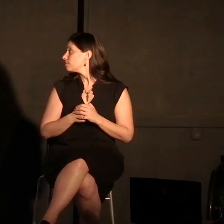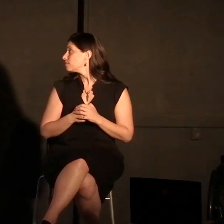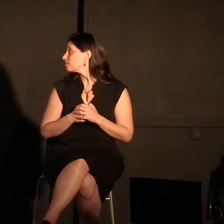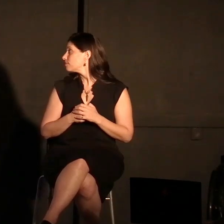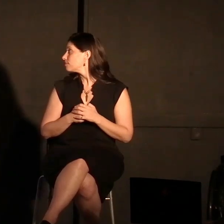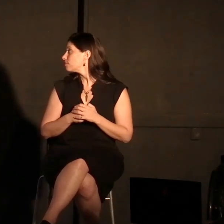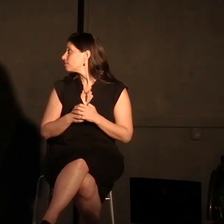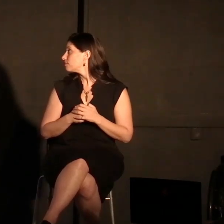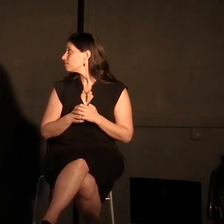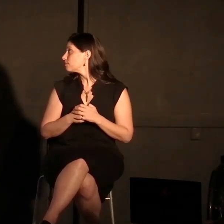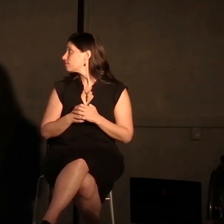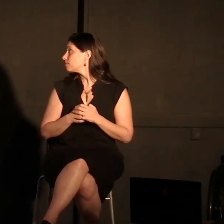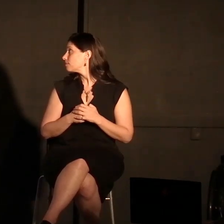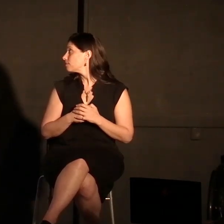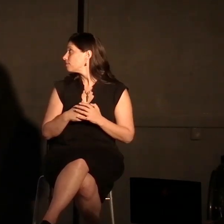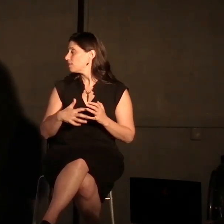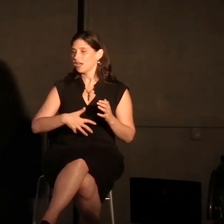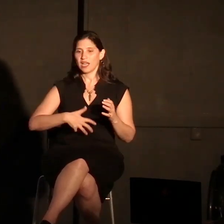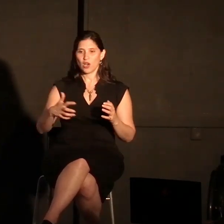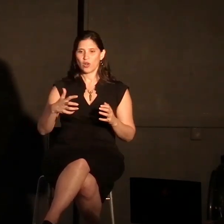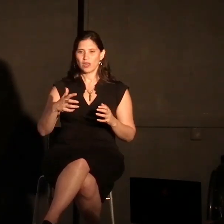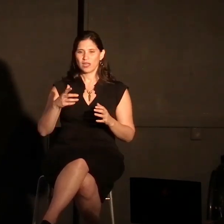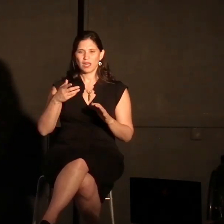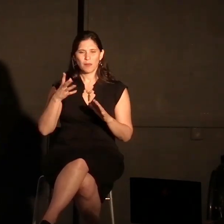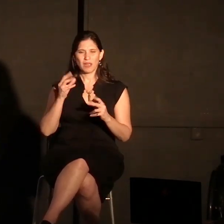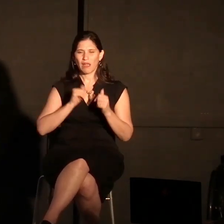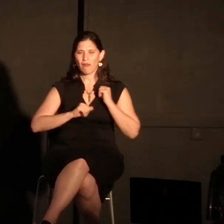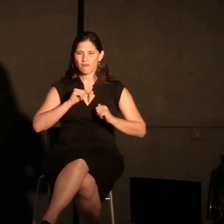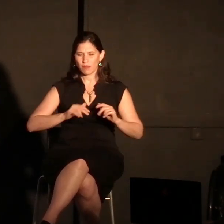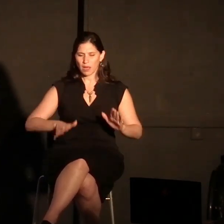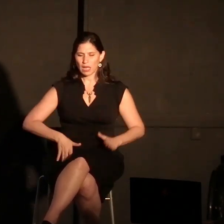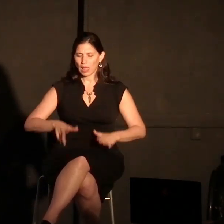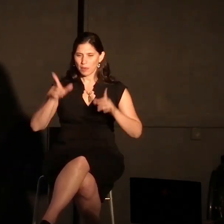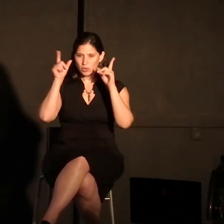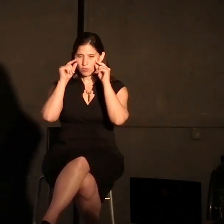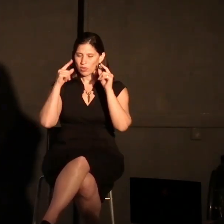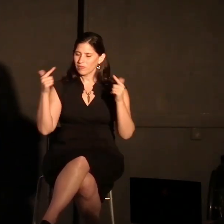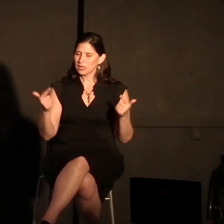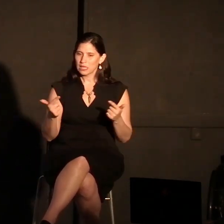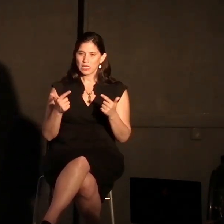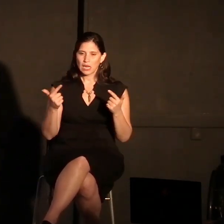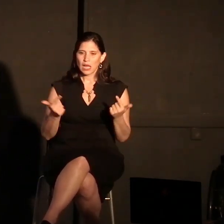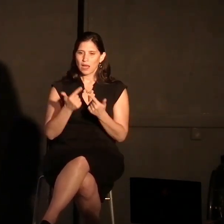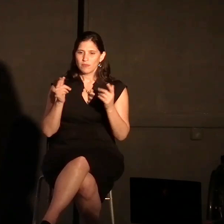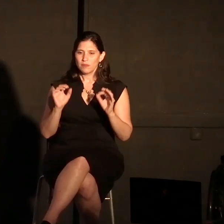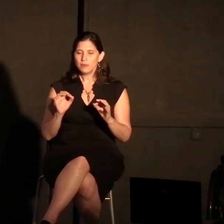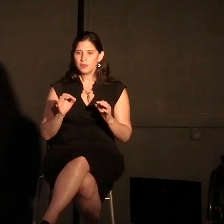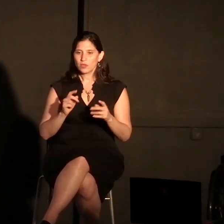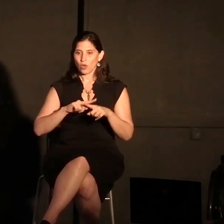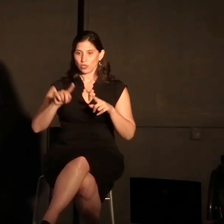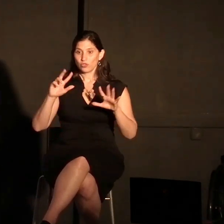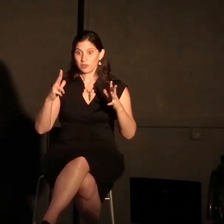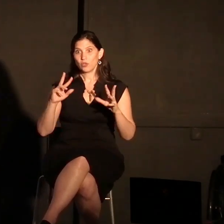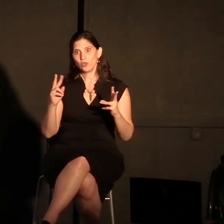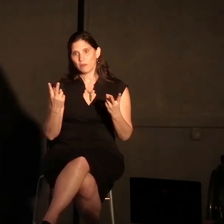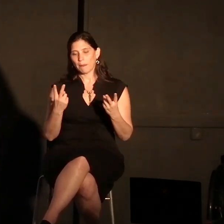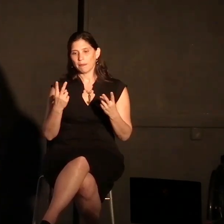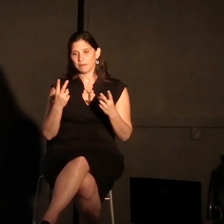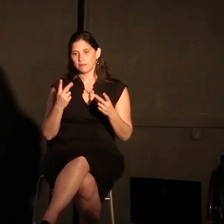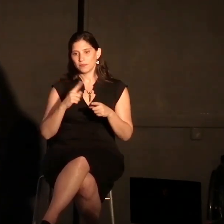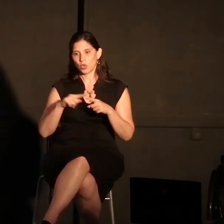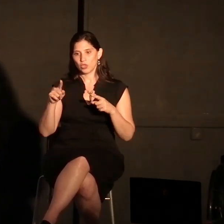וההריון עבר תחת כאבים עם רגליים רדומות ונלחמתי באמת בהיריון חודש מני עוד פעם א הגיע לחודש ש